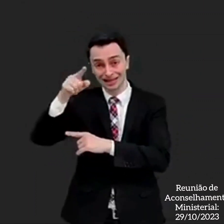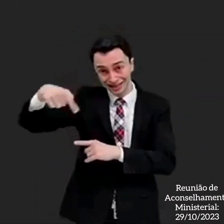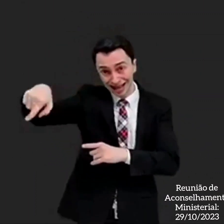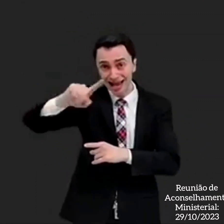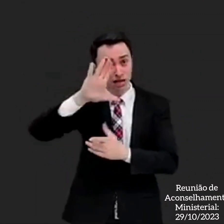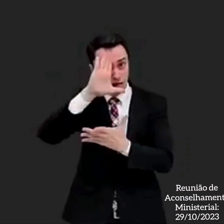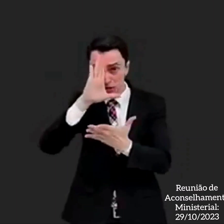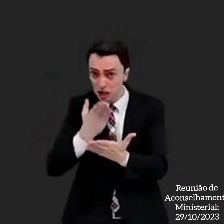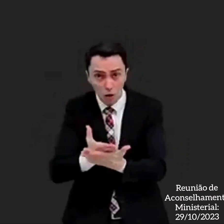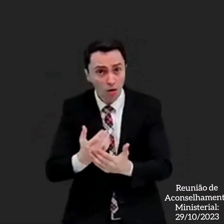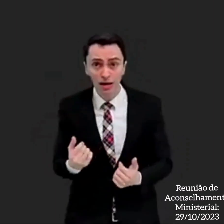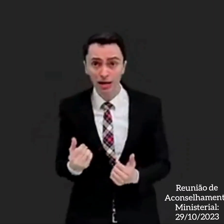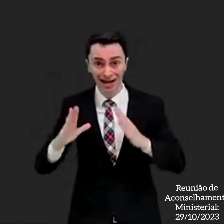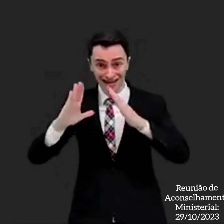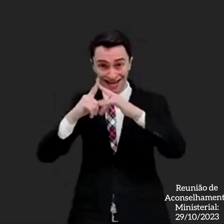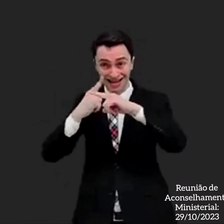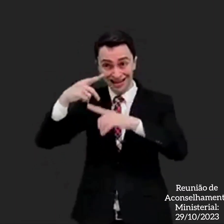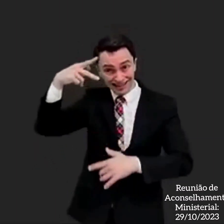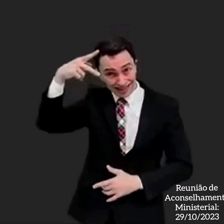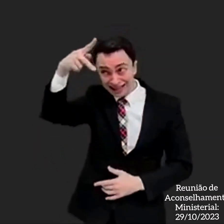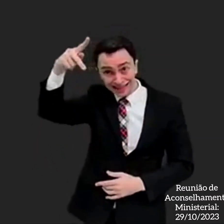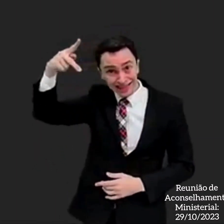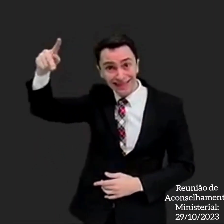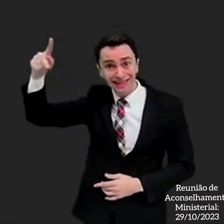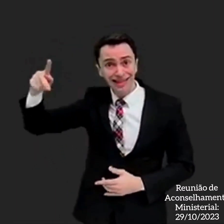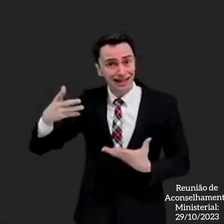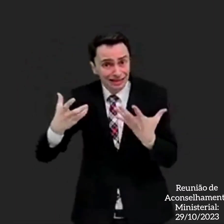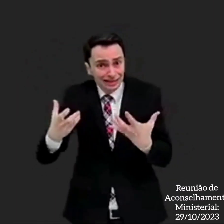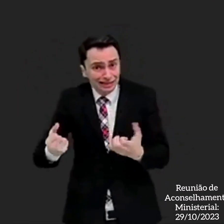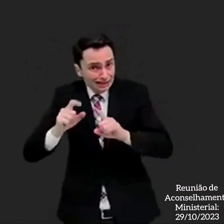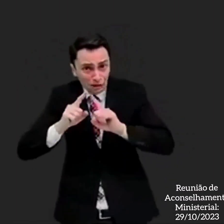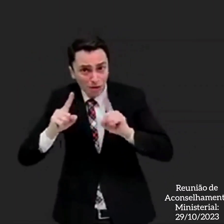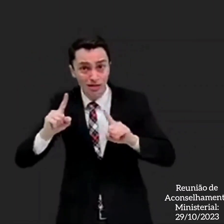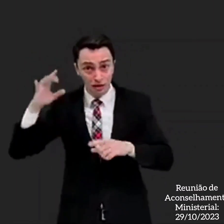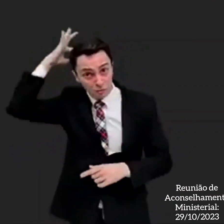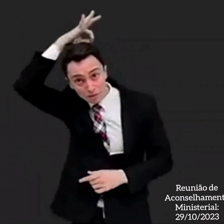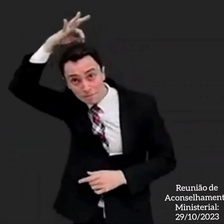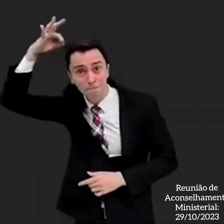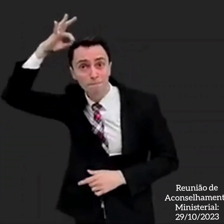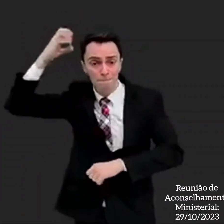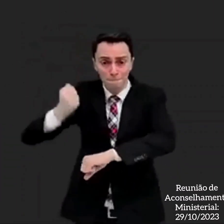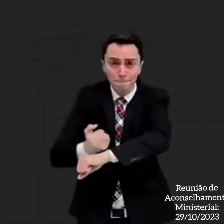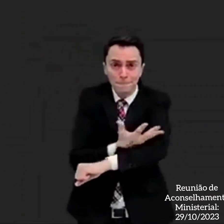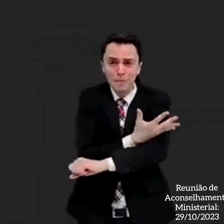respectivas denominações religiosas e, pior,